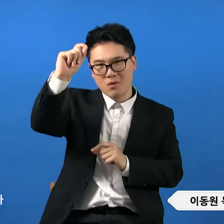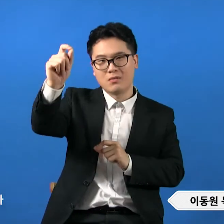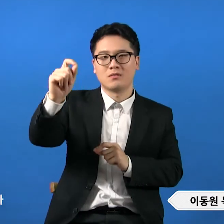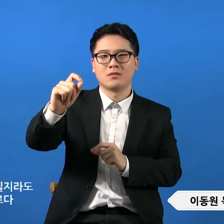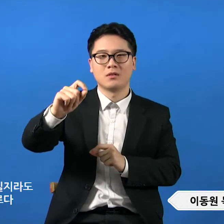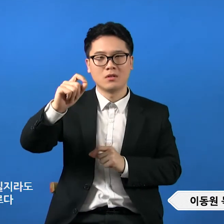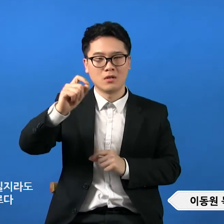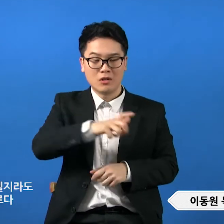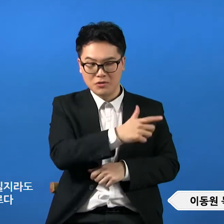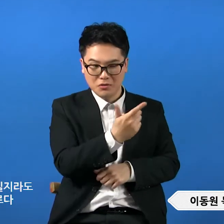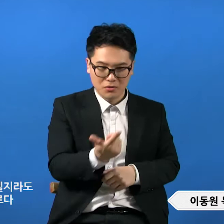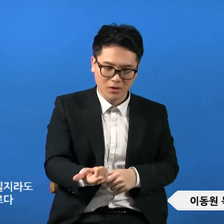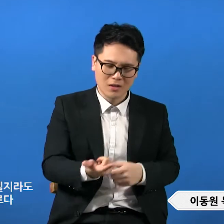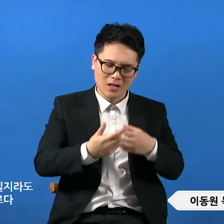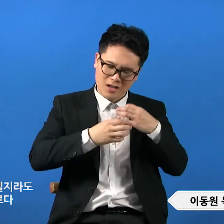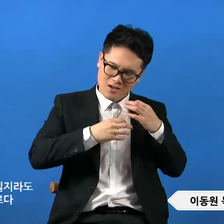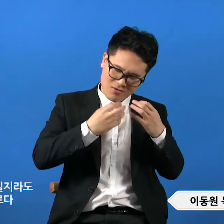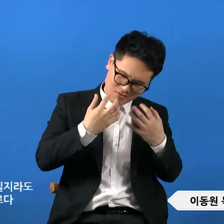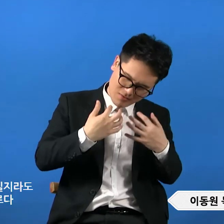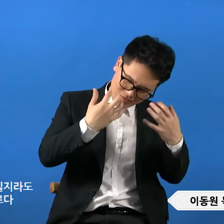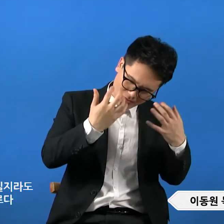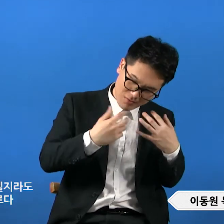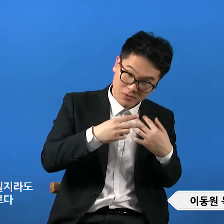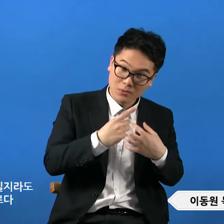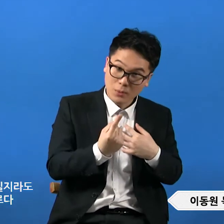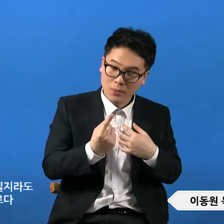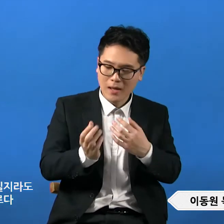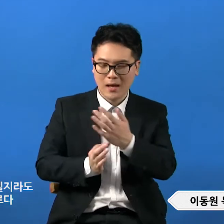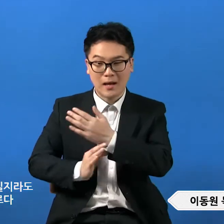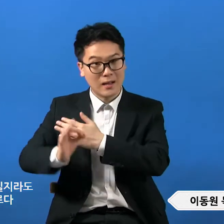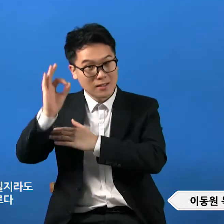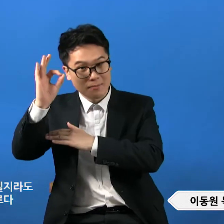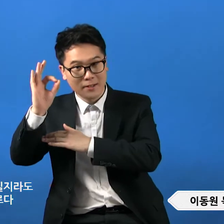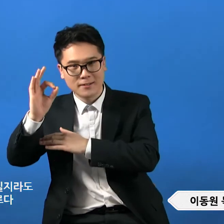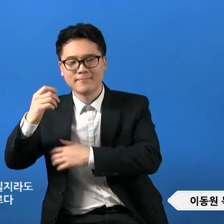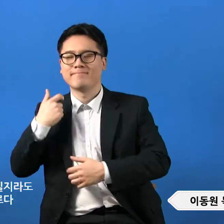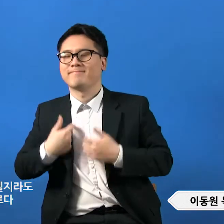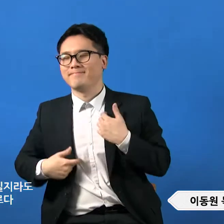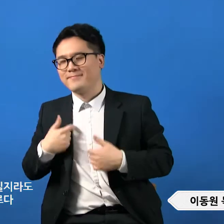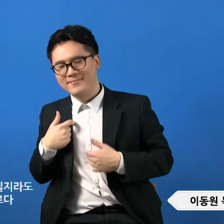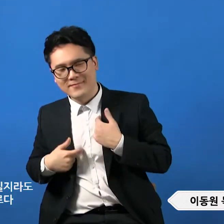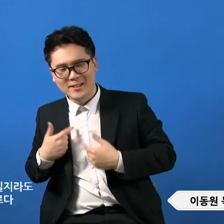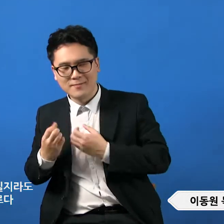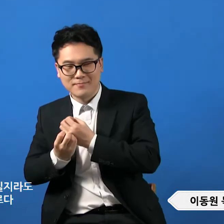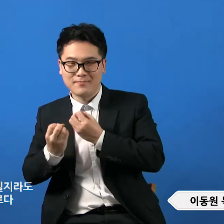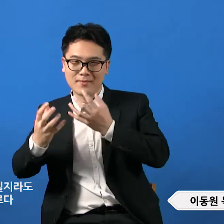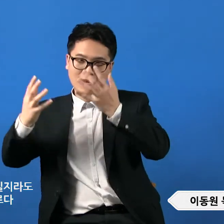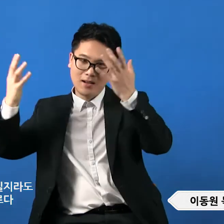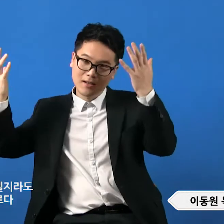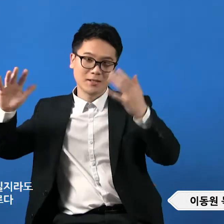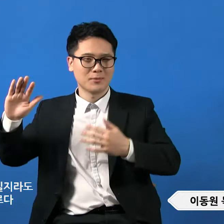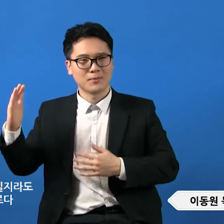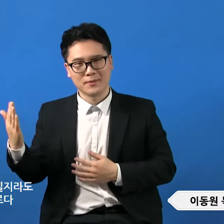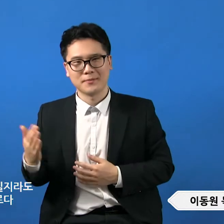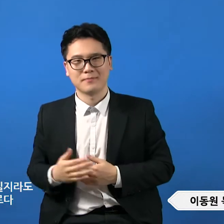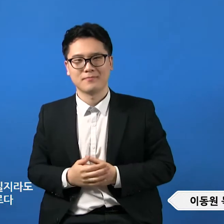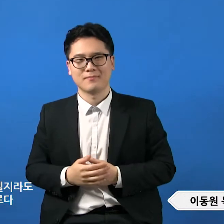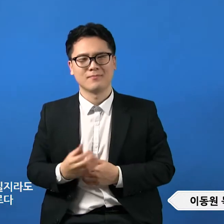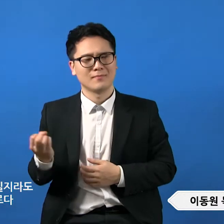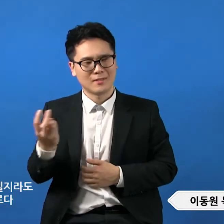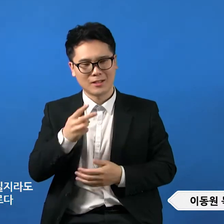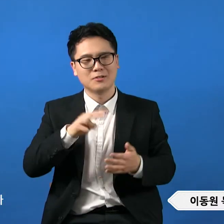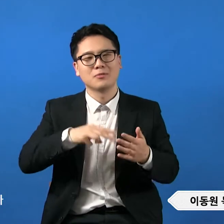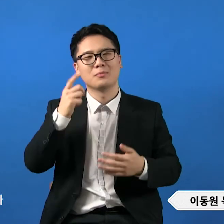울음이 깃들지라도 아침에는 기쁨이 오리로다. 아멘. 너무 좋잖아요. 너무 좋아요. 다시 한번 읽어보세요. 다